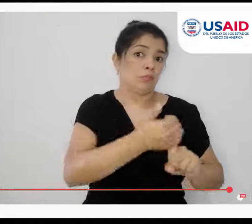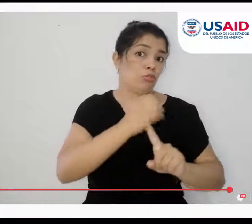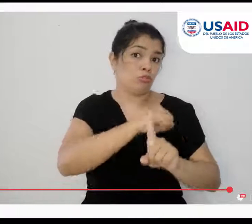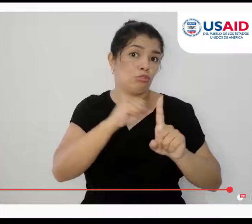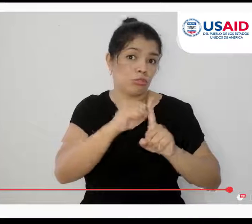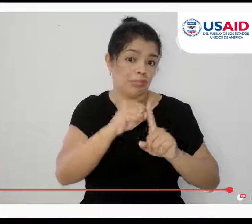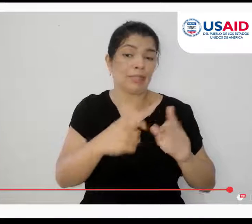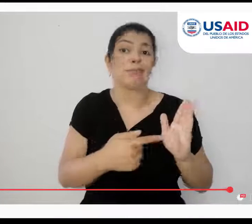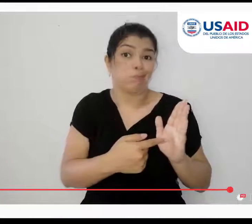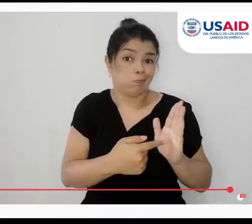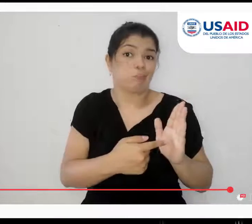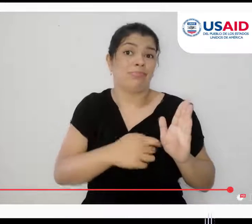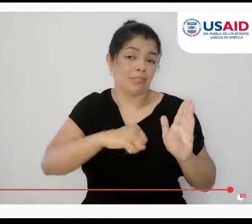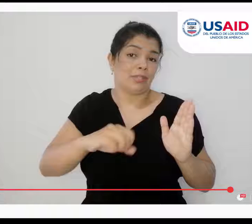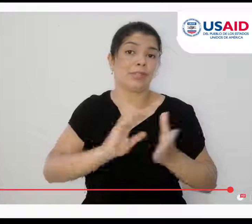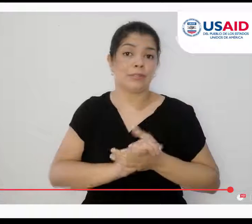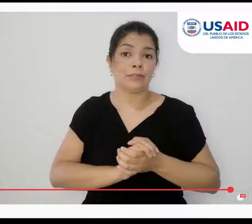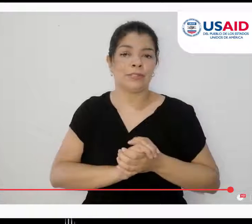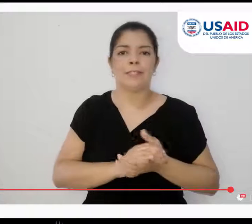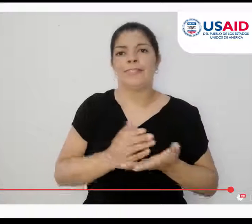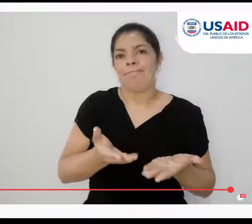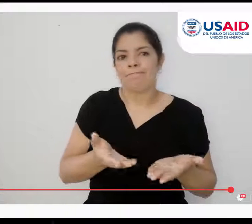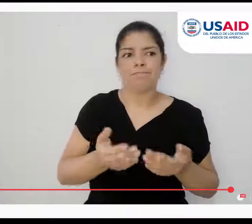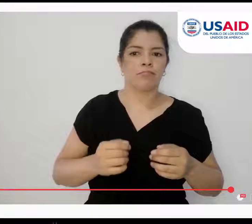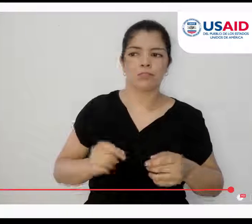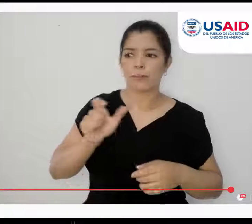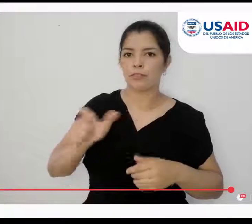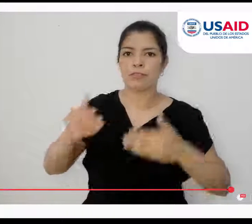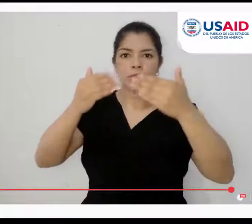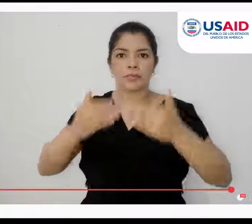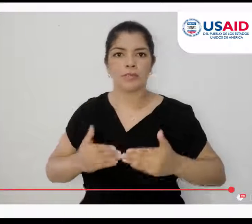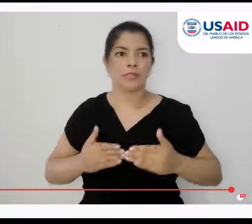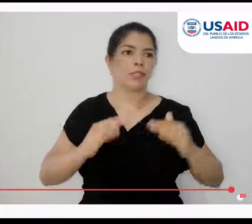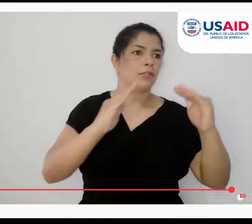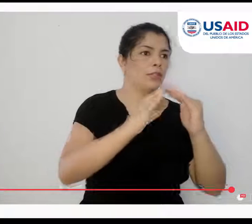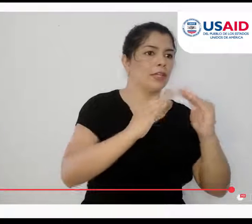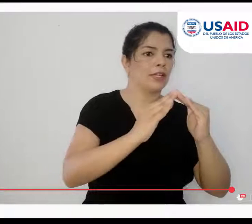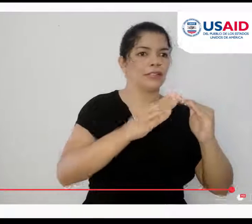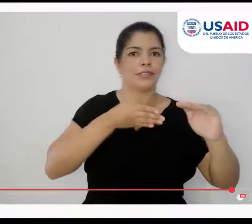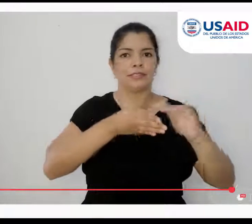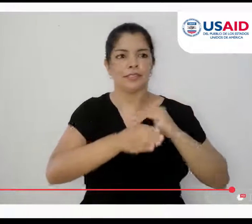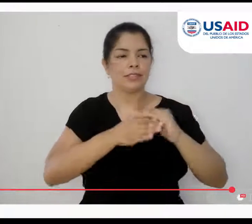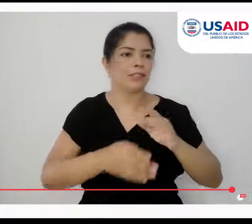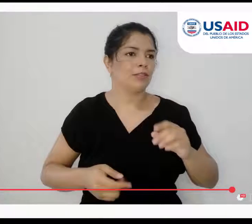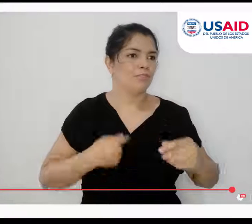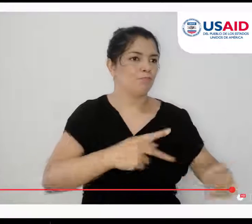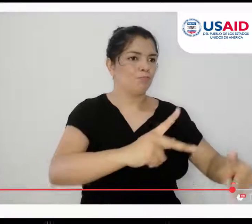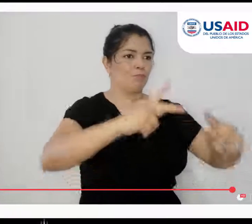para ellas. Por tal razón, poder tener la posibilidad de que las personas con discapacidad accedan a la